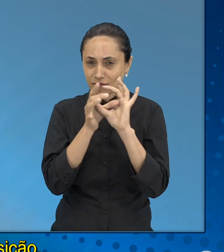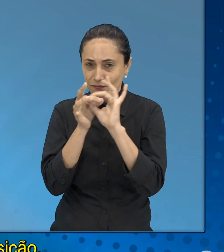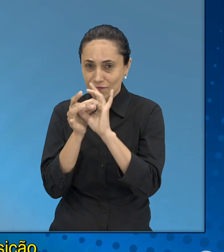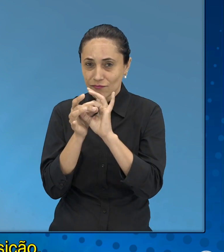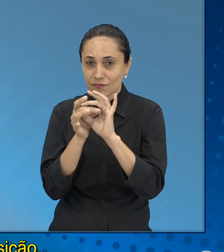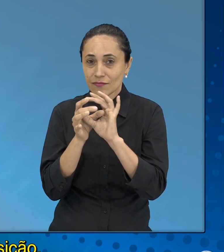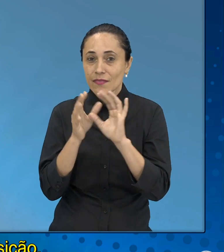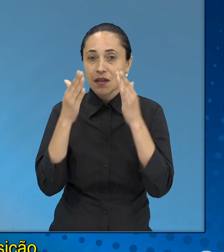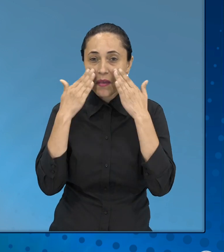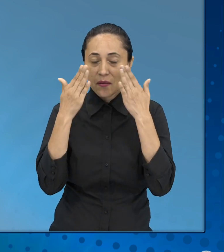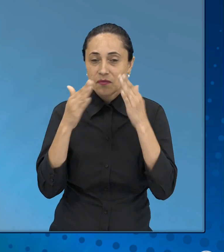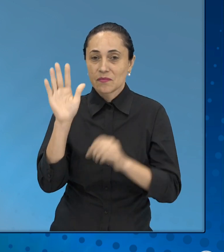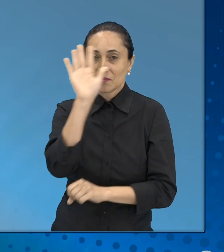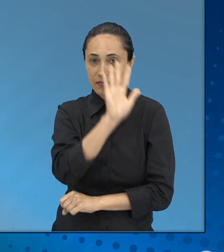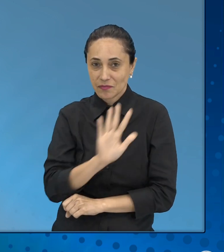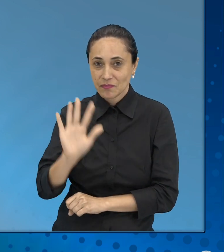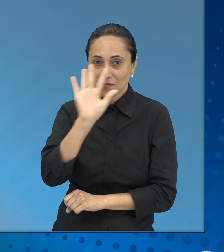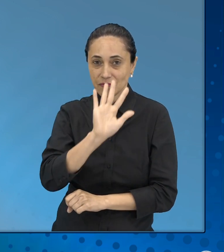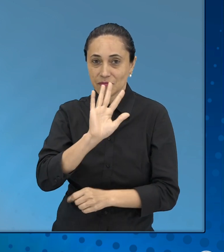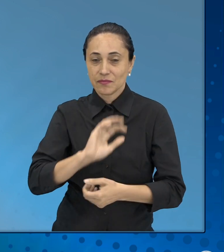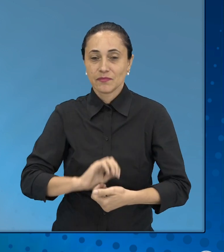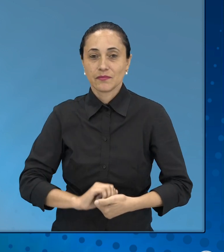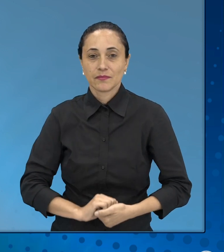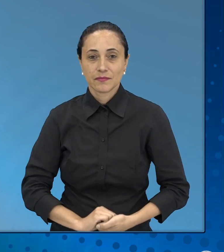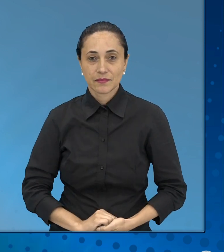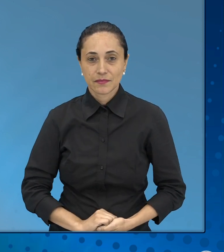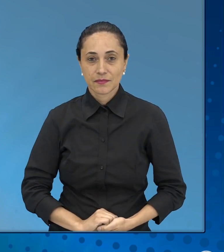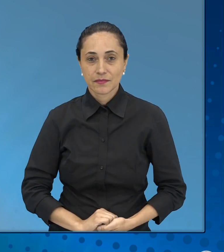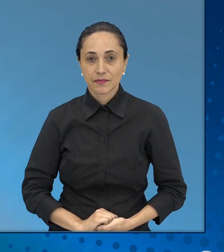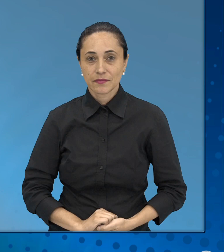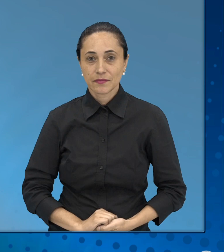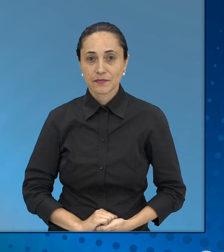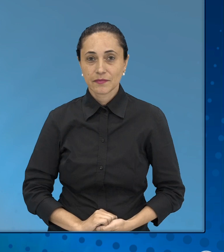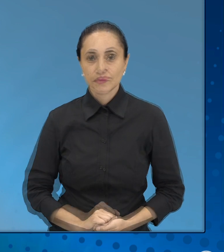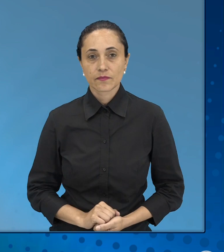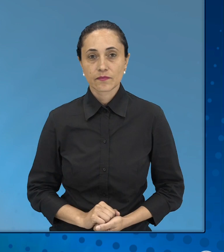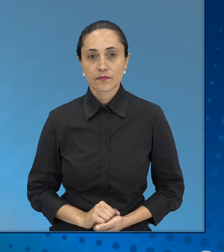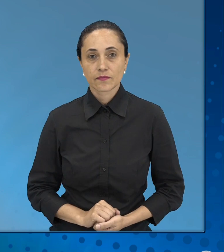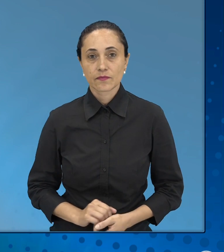a fim de contextualizar o todo na apresentação.